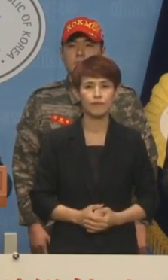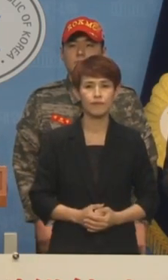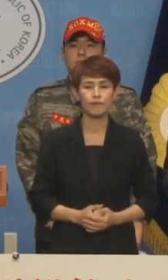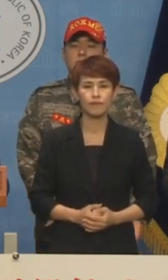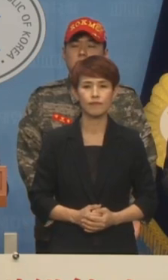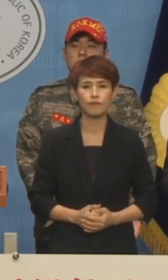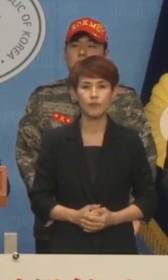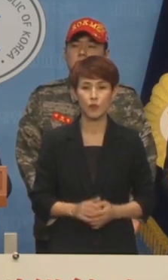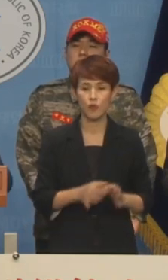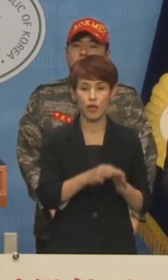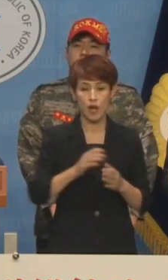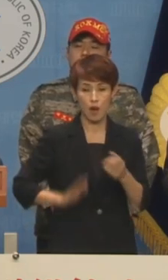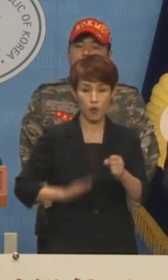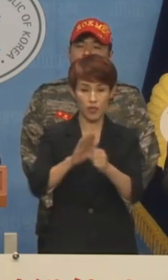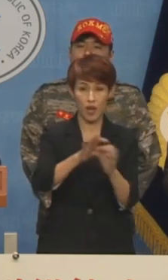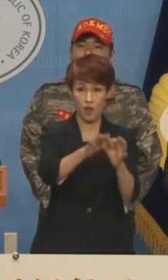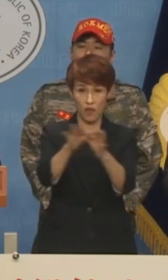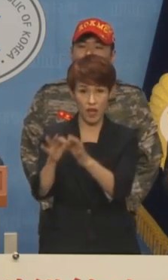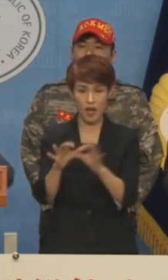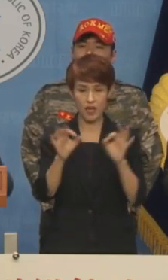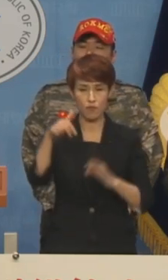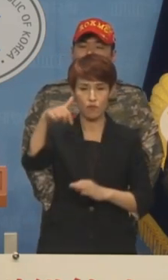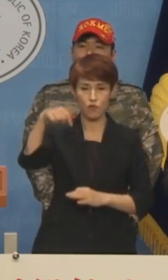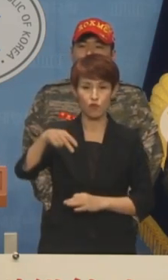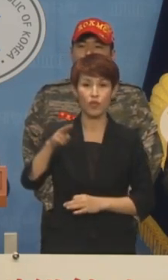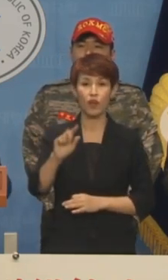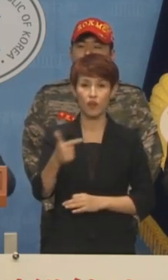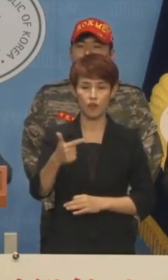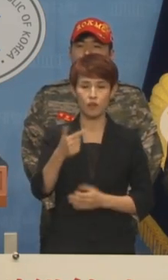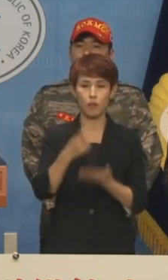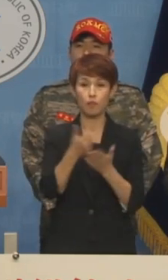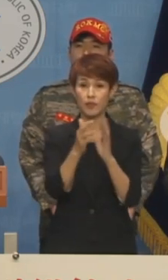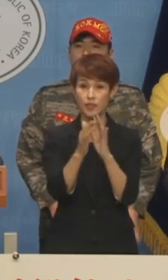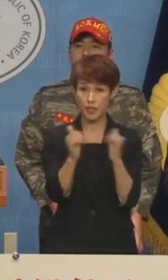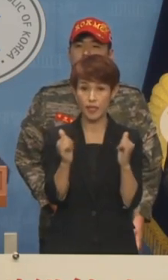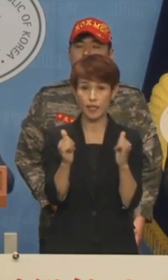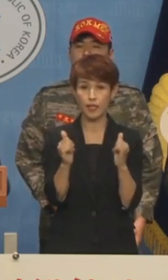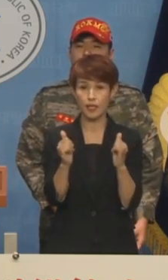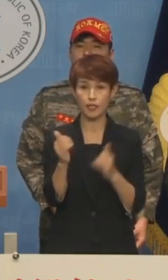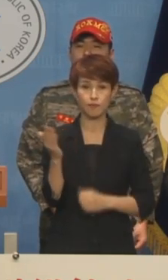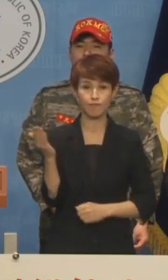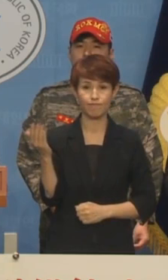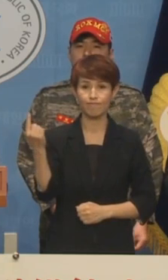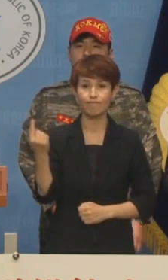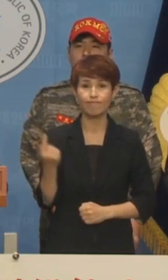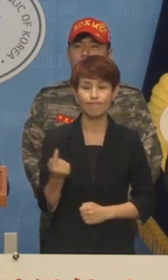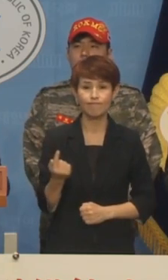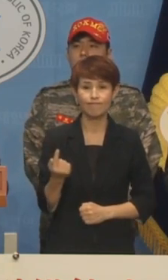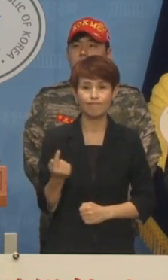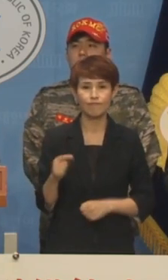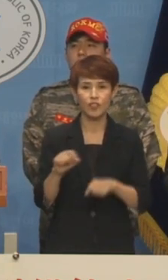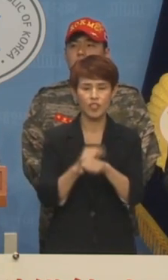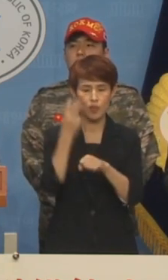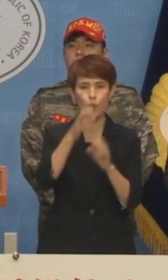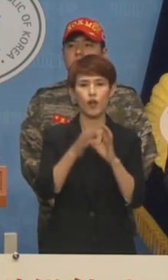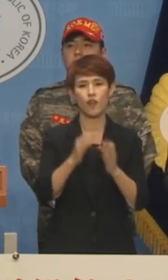예비역 연대 김규현 법률자문역님께서 변호사님께서 나오셔서 특검